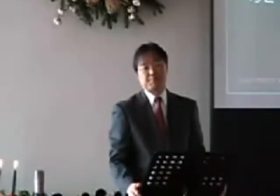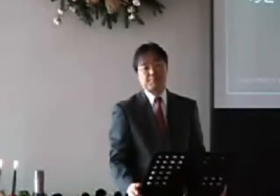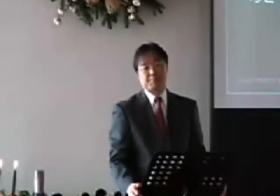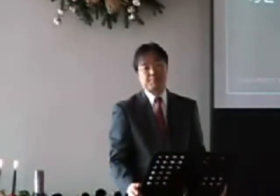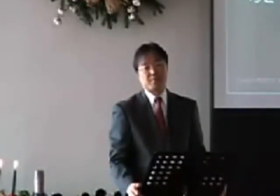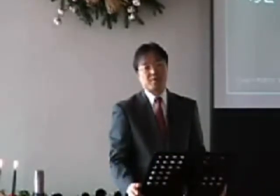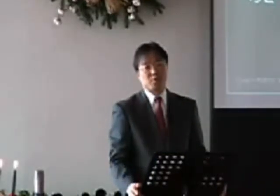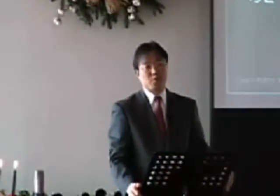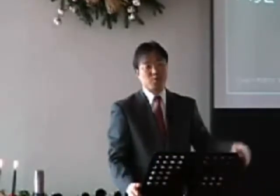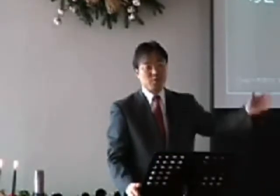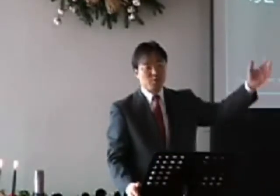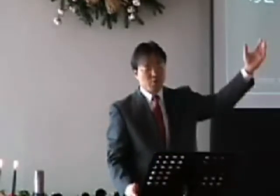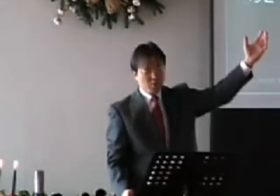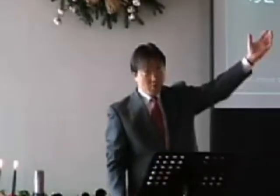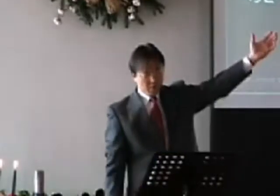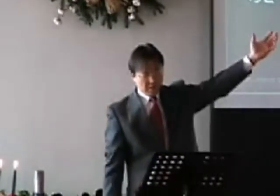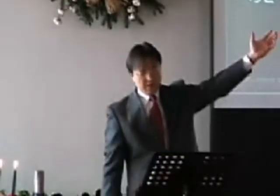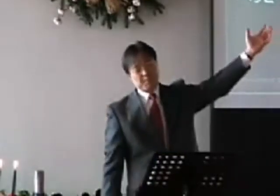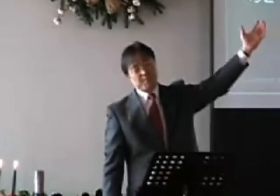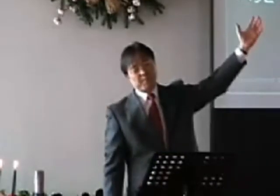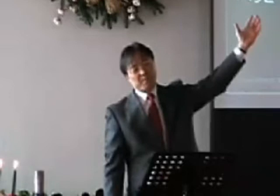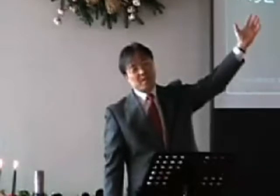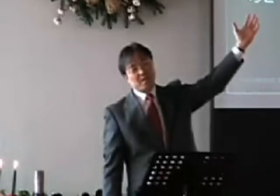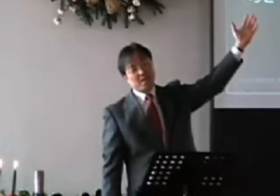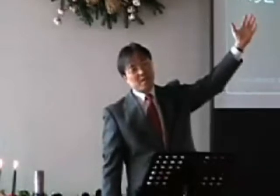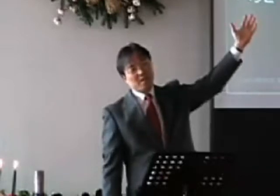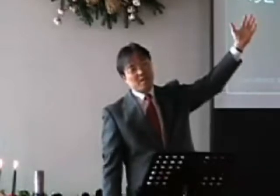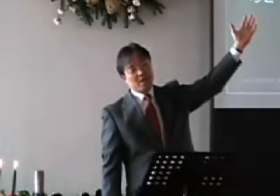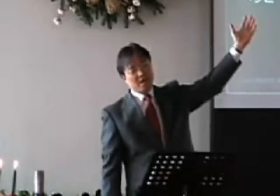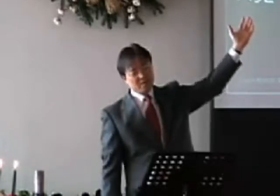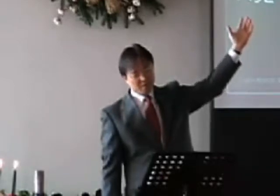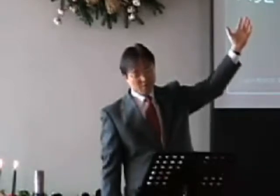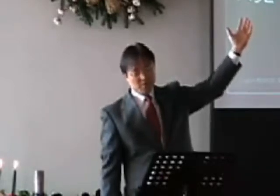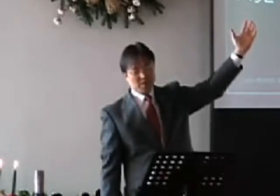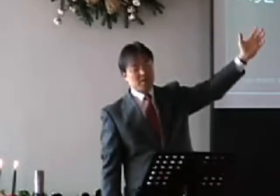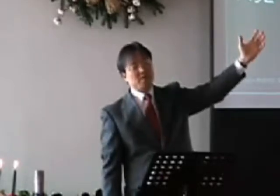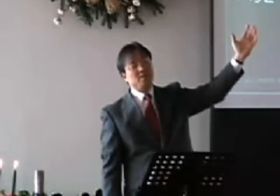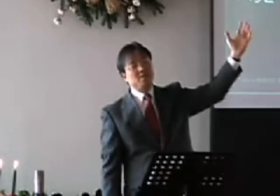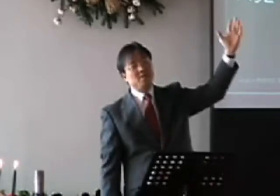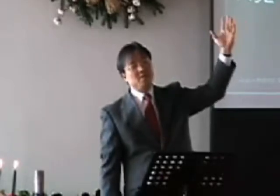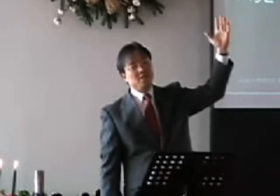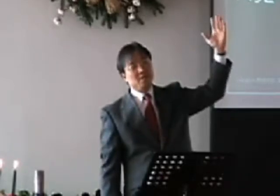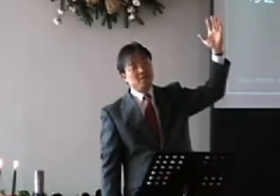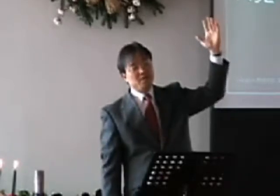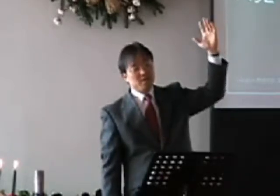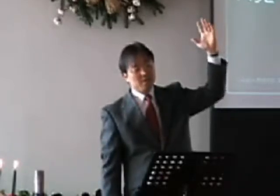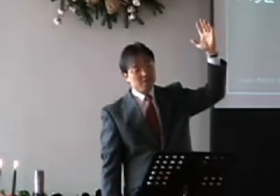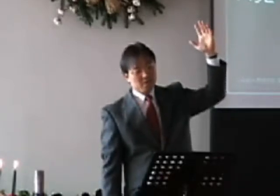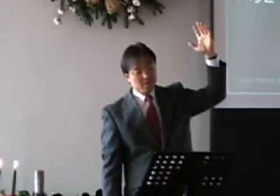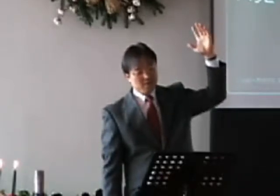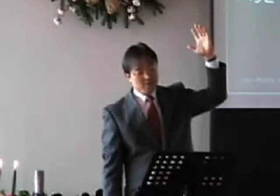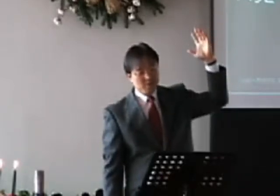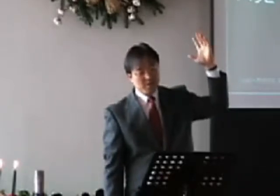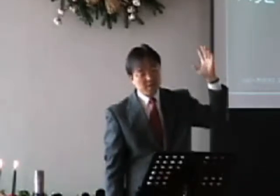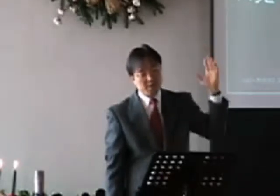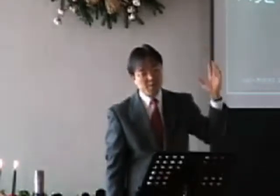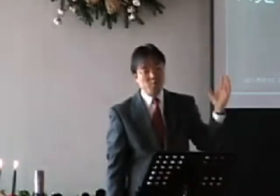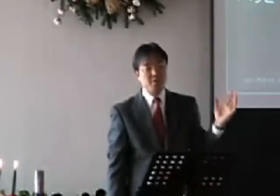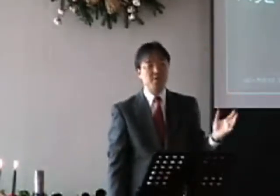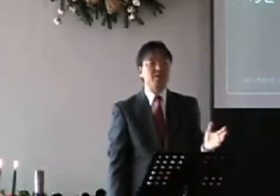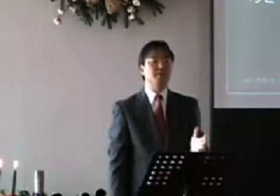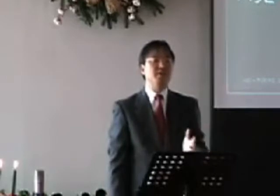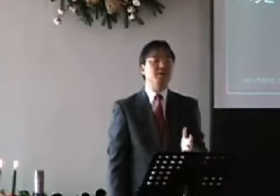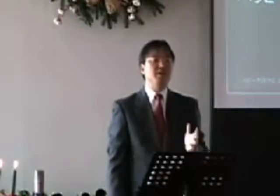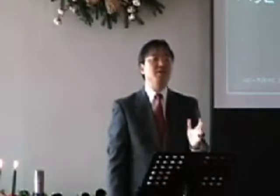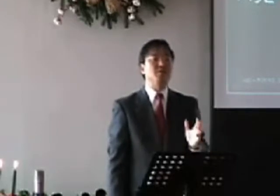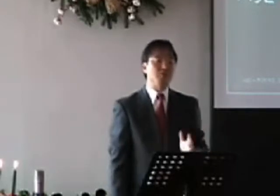どうやっていけばいいのかわからないような人、そういう人を探すためにイエス様はこの地上に来てくださったというんです。それもそれも遠